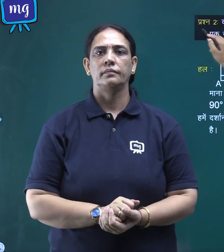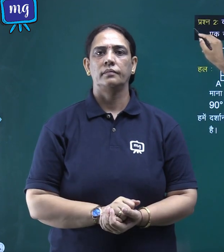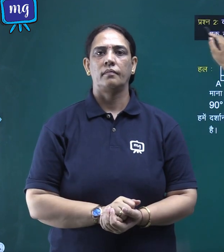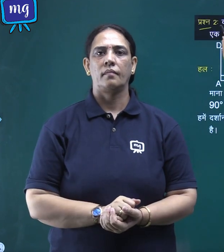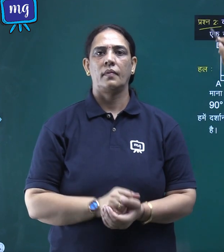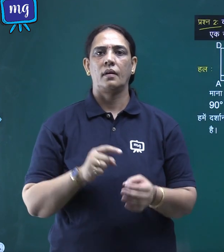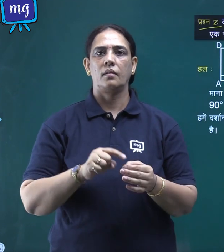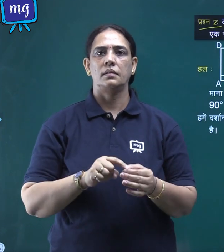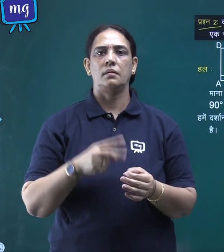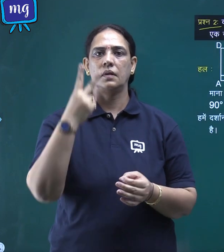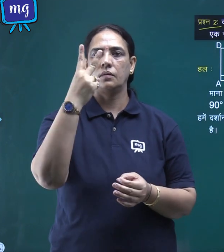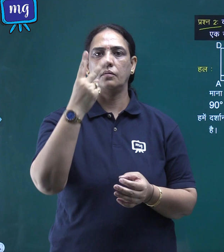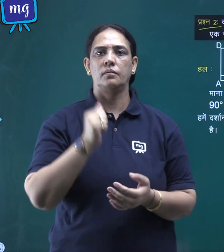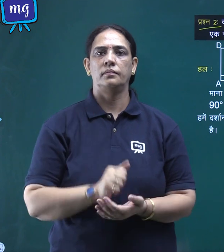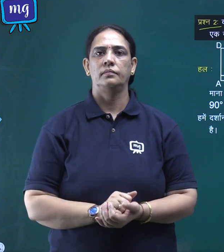प्रश्न नंबर 2,